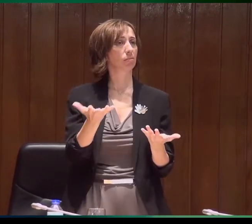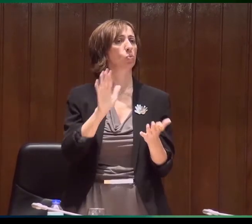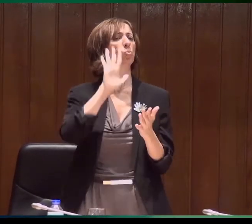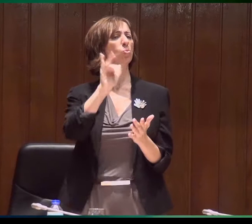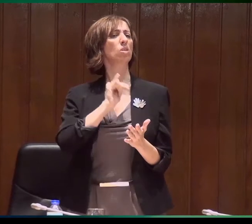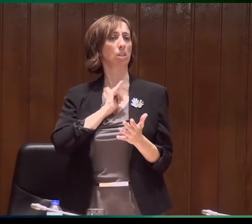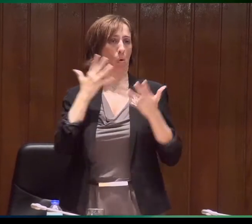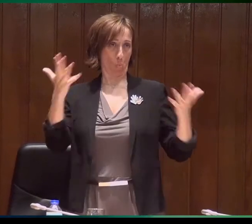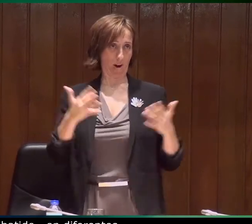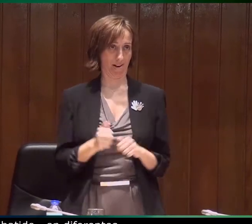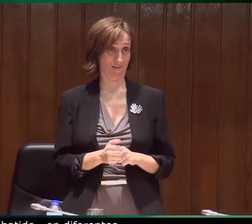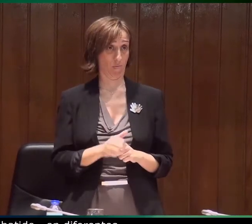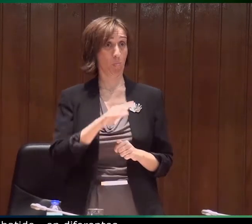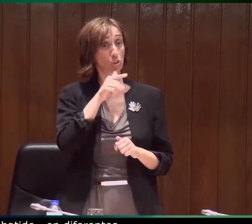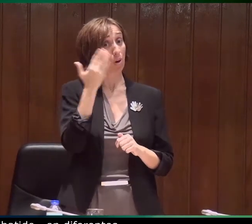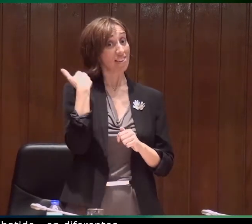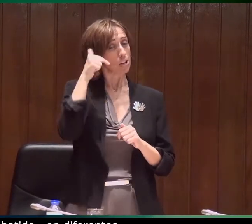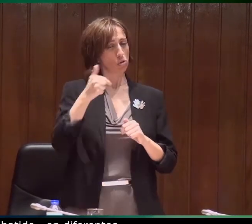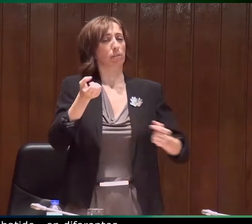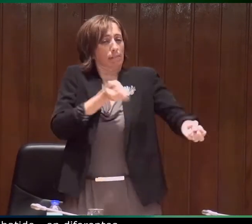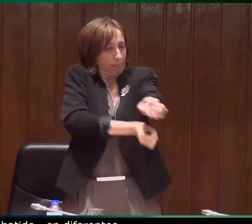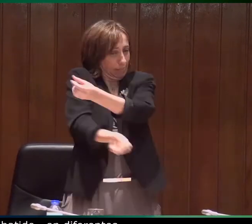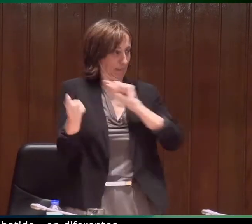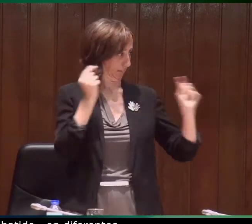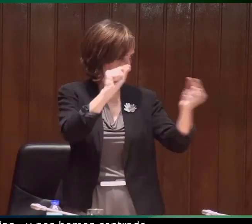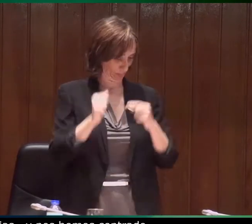es que nos hace humanos De dónde proviene